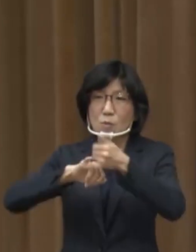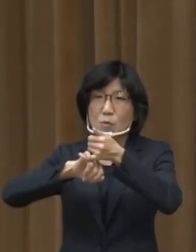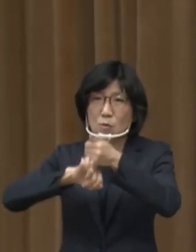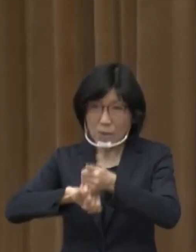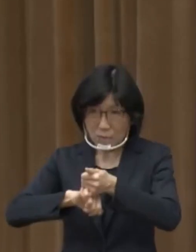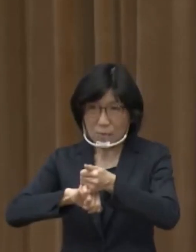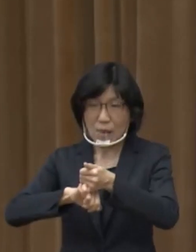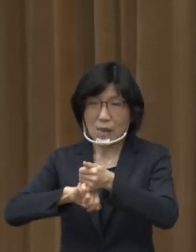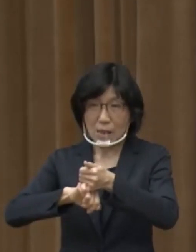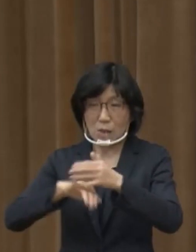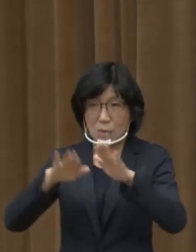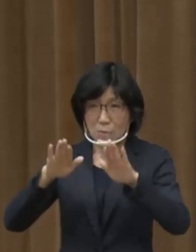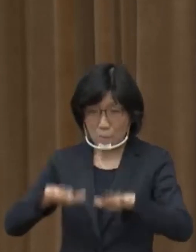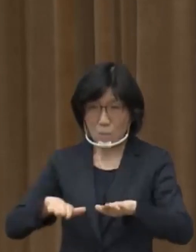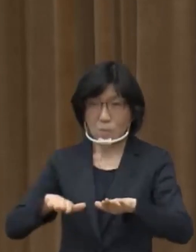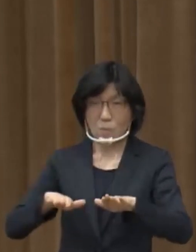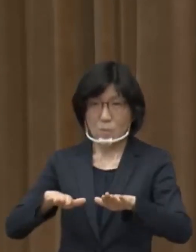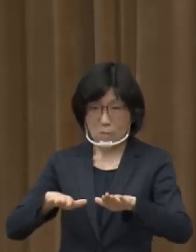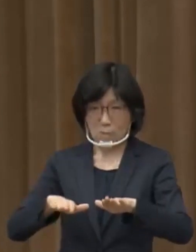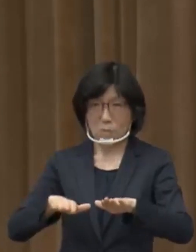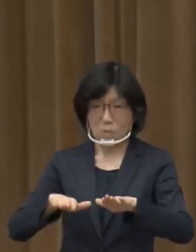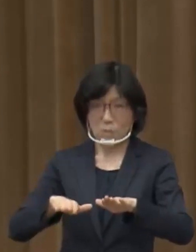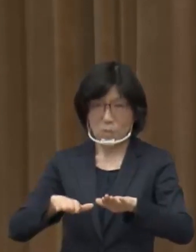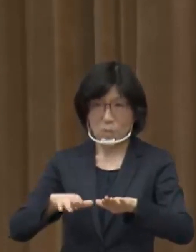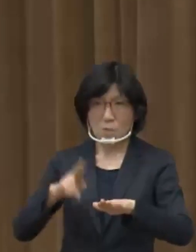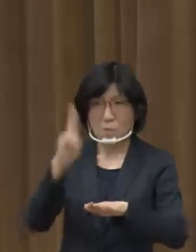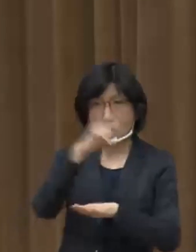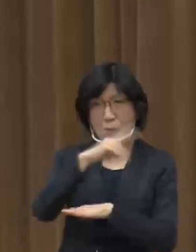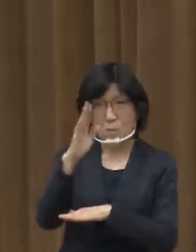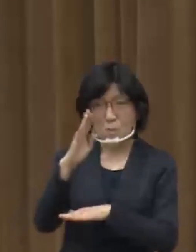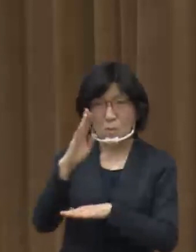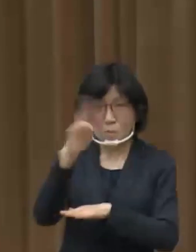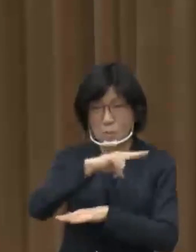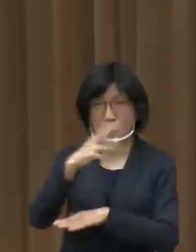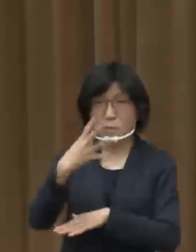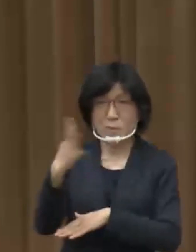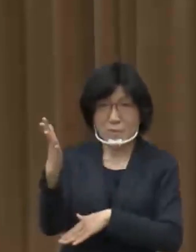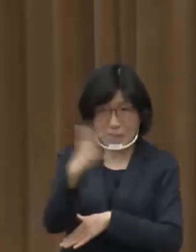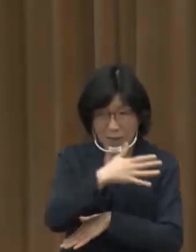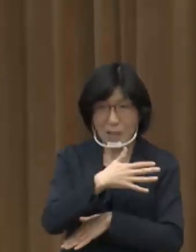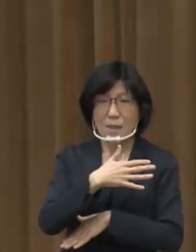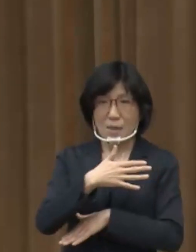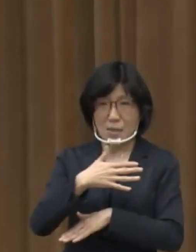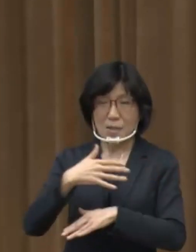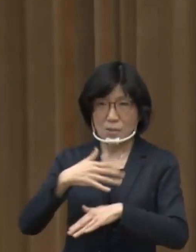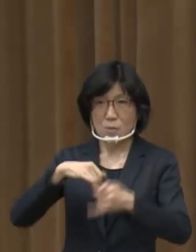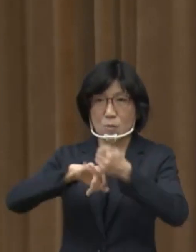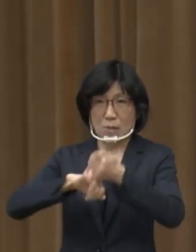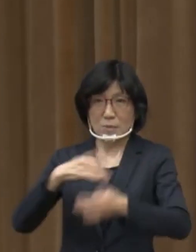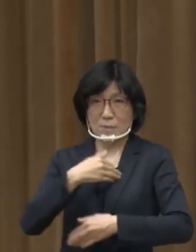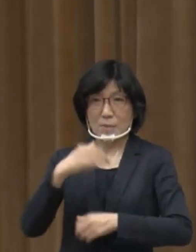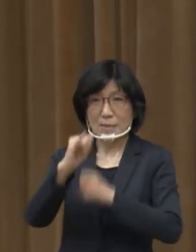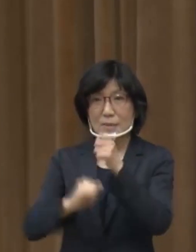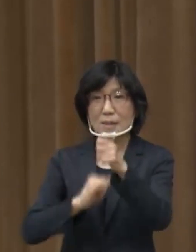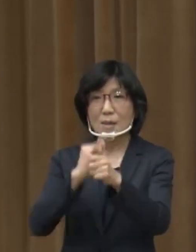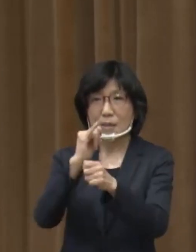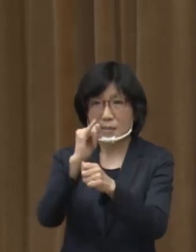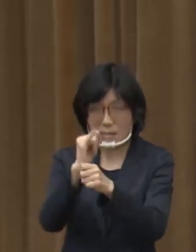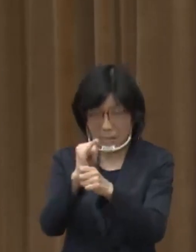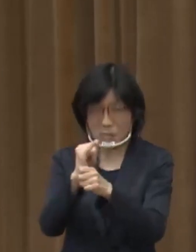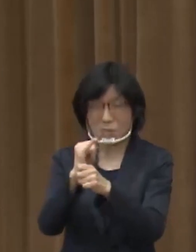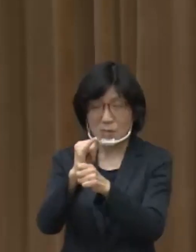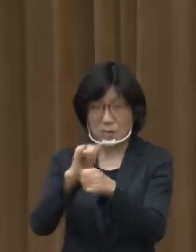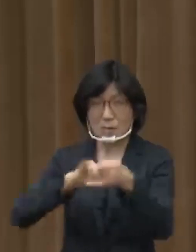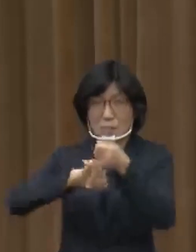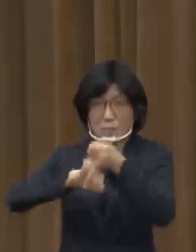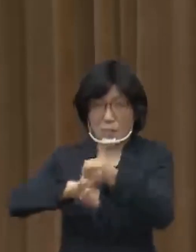ども、本日29日16時に開始をいたします。インターネットの専用サイトから受付を行いますので、